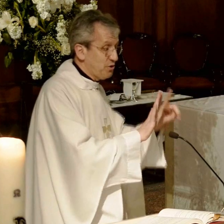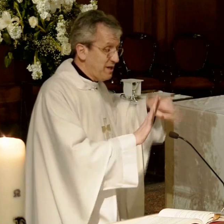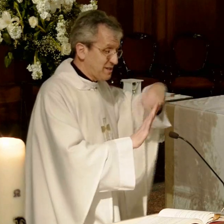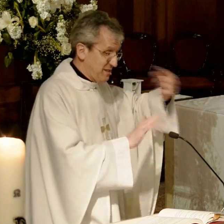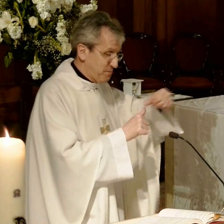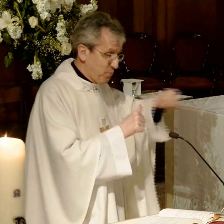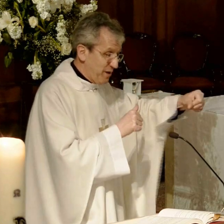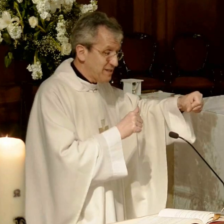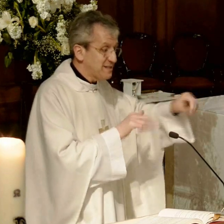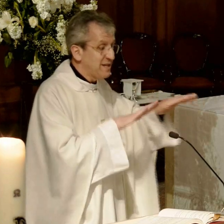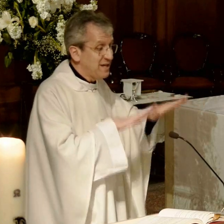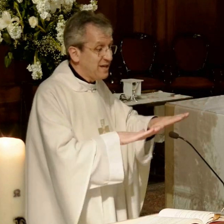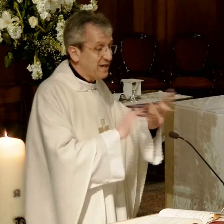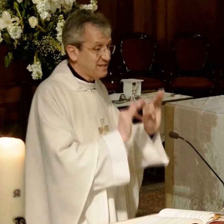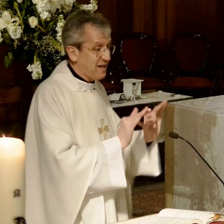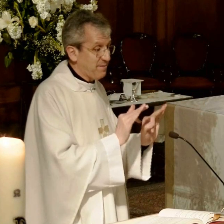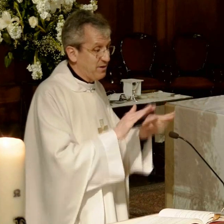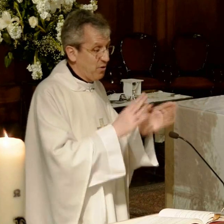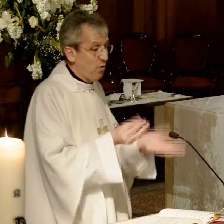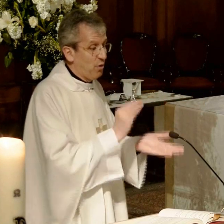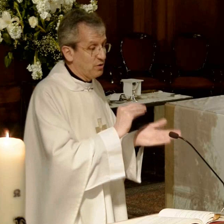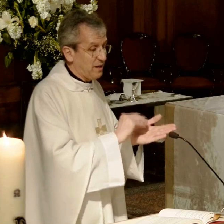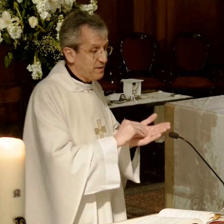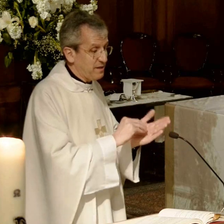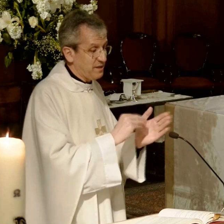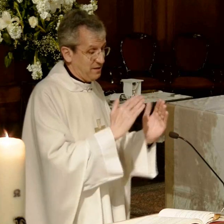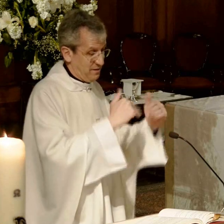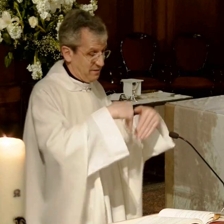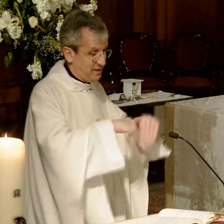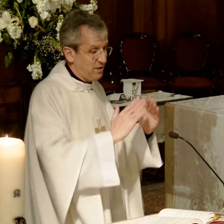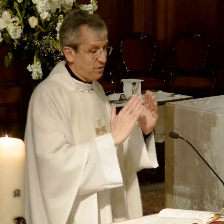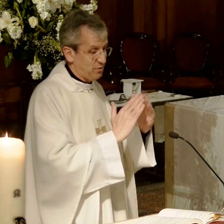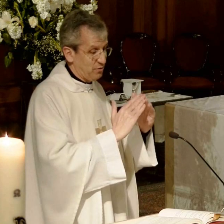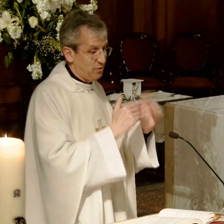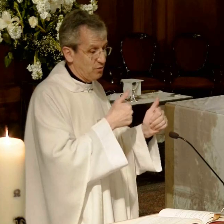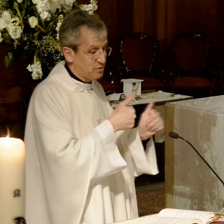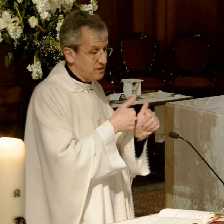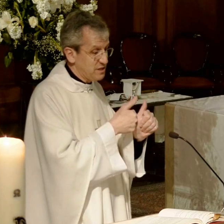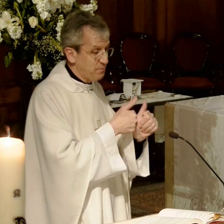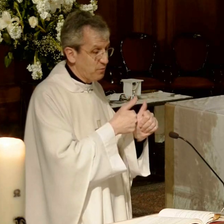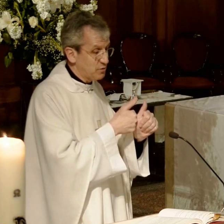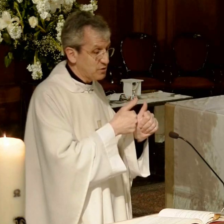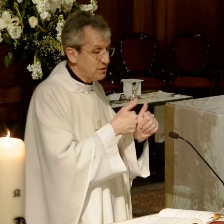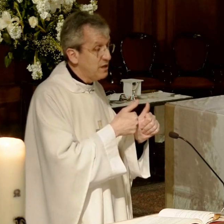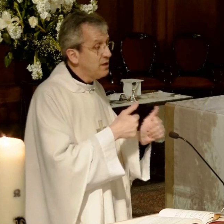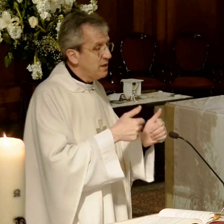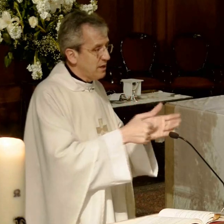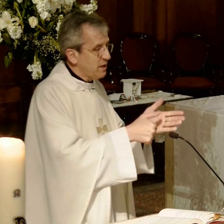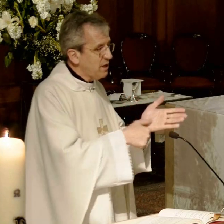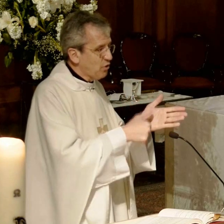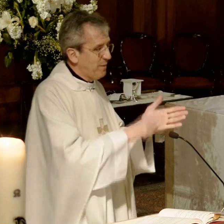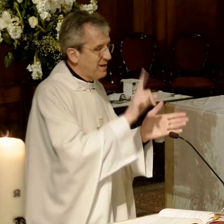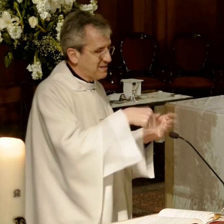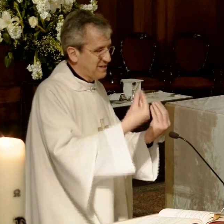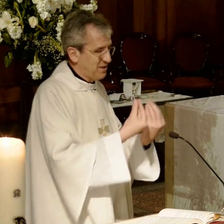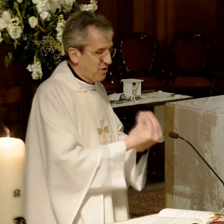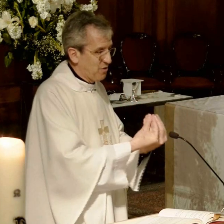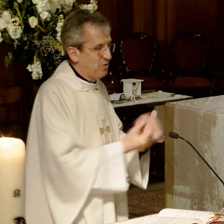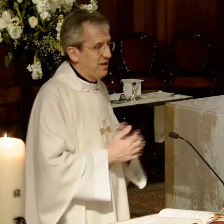8 días después, estaban otra vez dentro los discípulos, y Tomás con